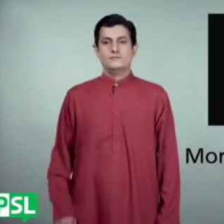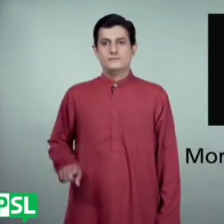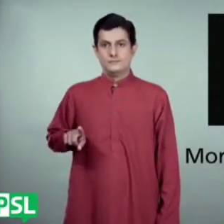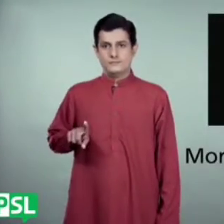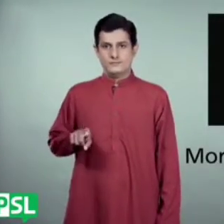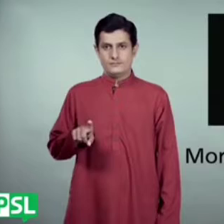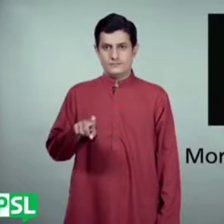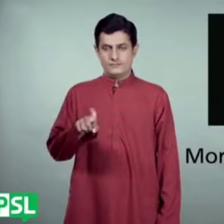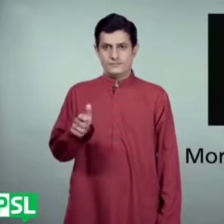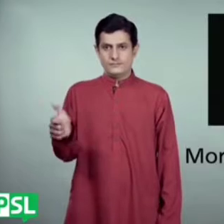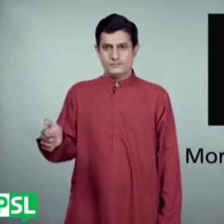مورٹین سپرے,